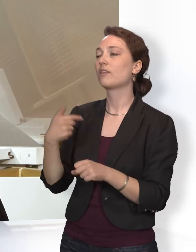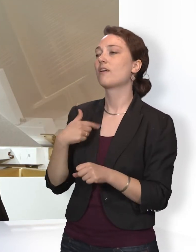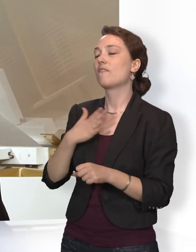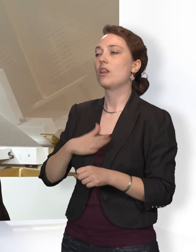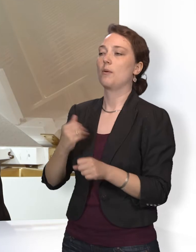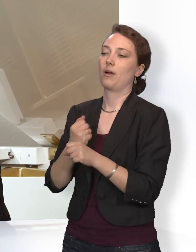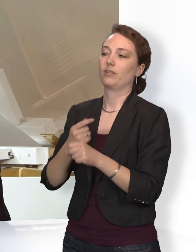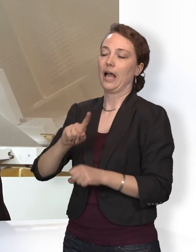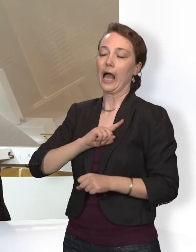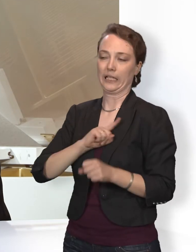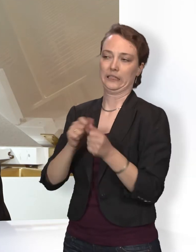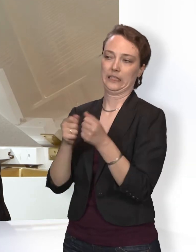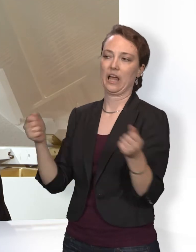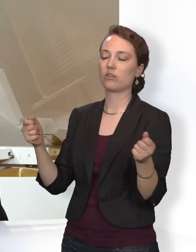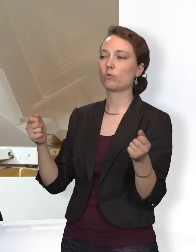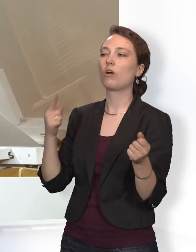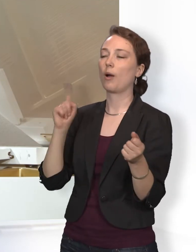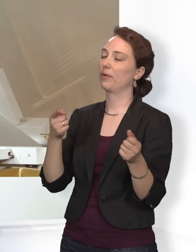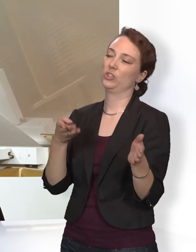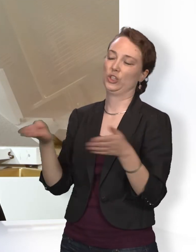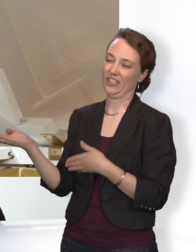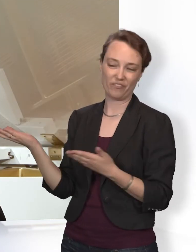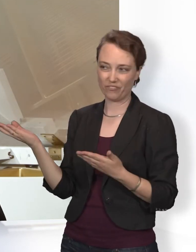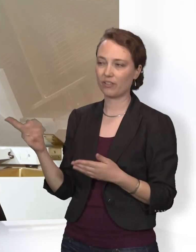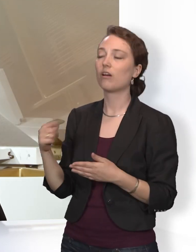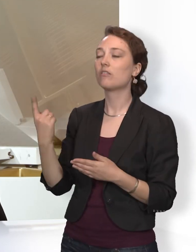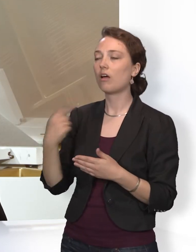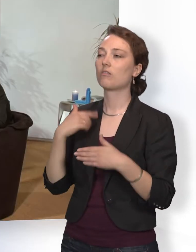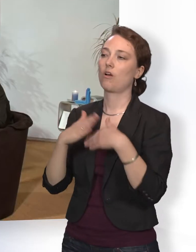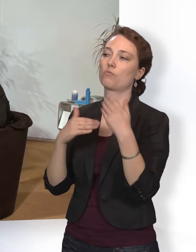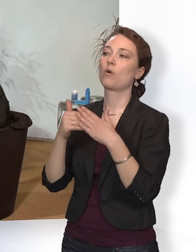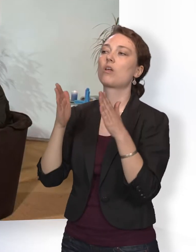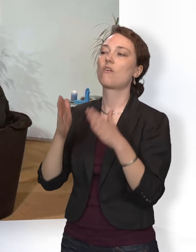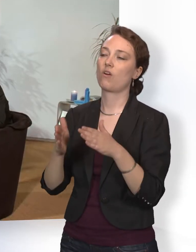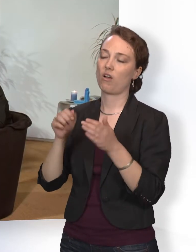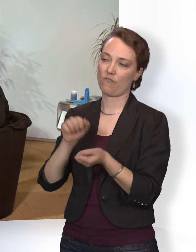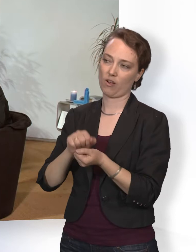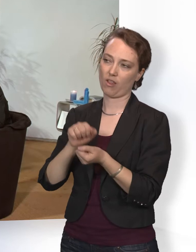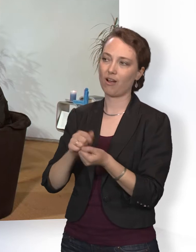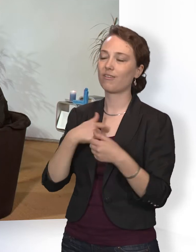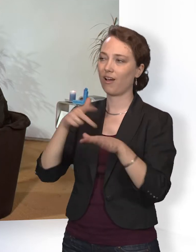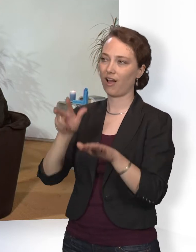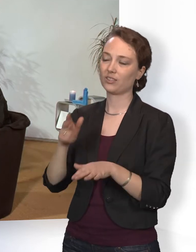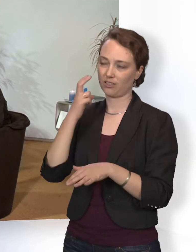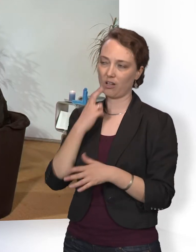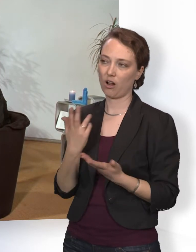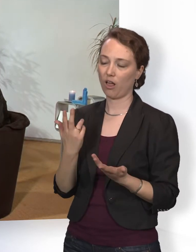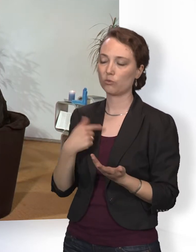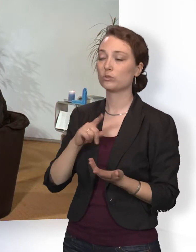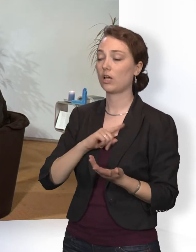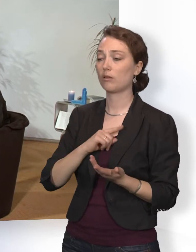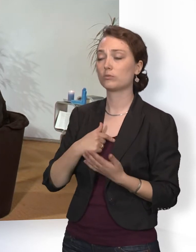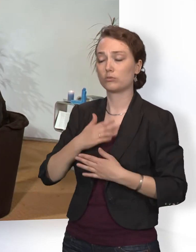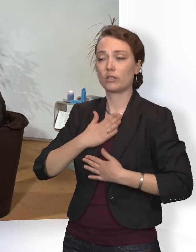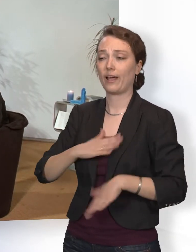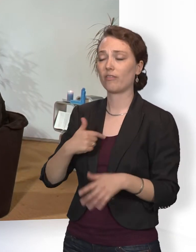machen. Als das Projekt scheiterte, habe ich dann einen Fachverlag aufgebaut mit 18. Und fühle mich als Verleger sehr wohl, weil ich kann